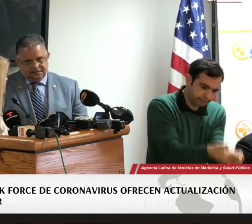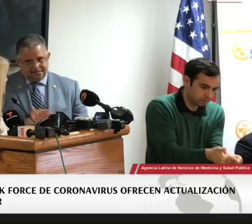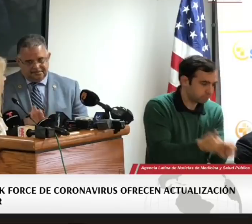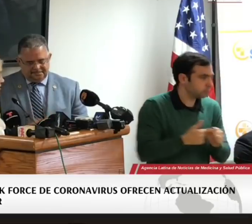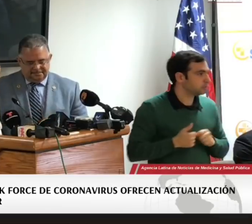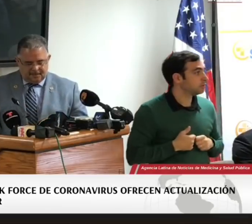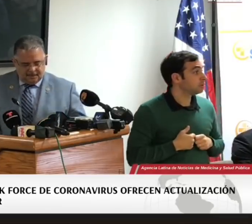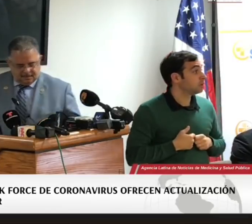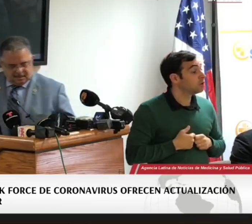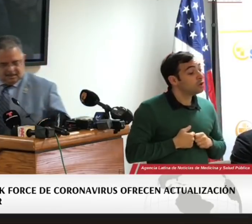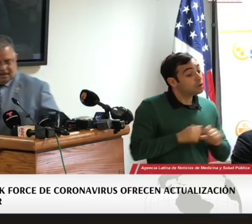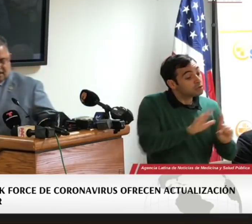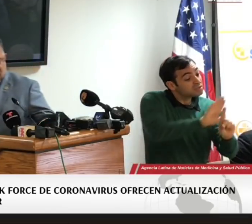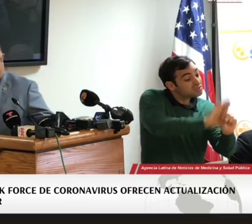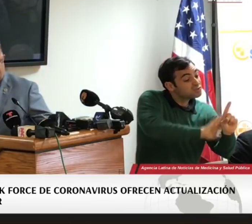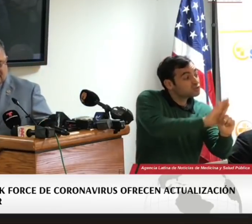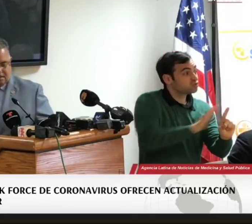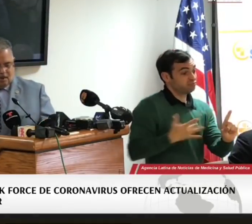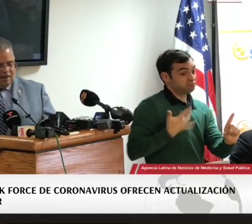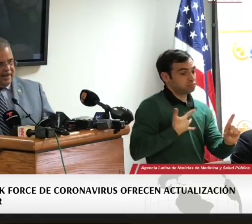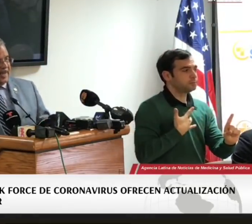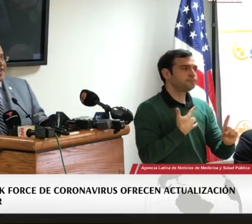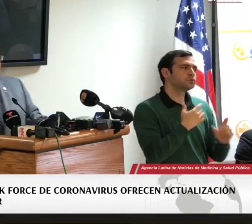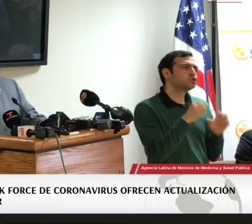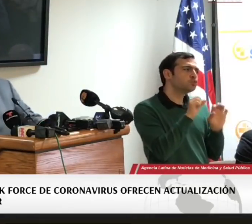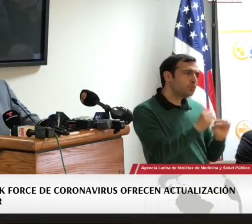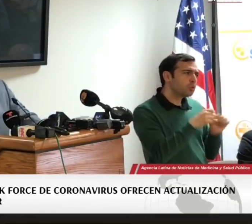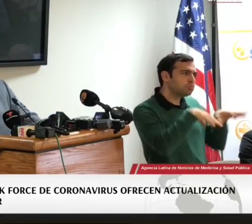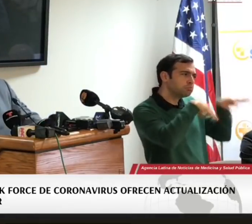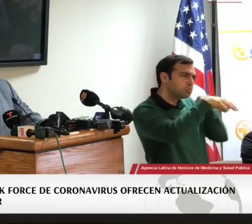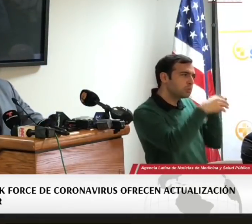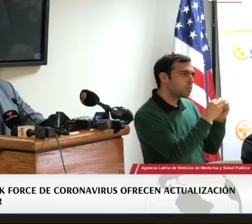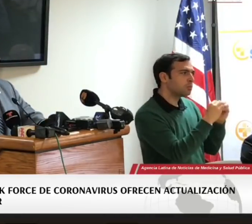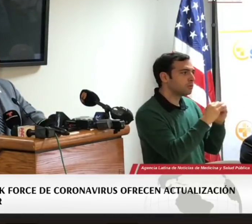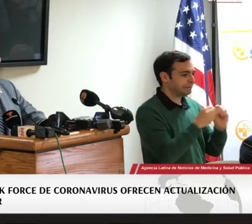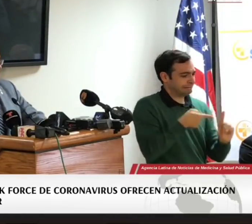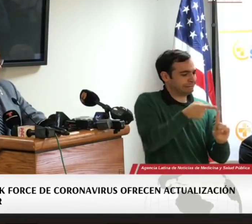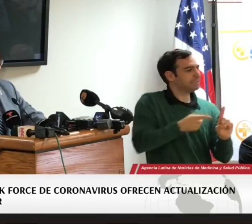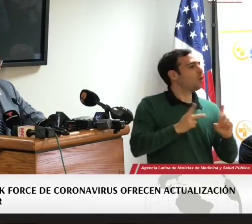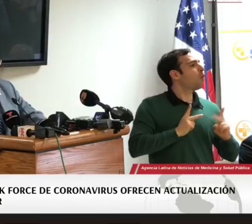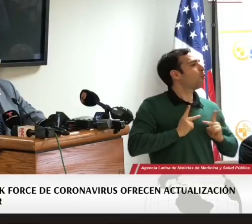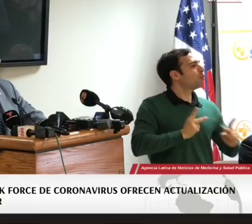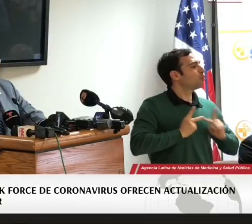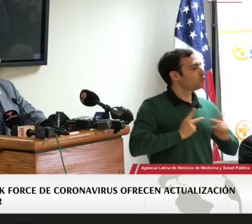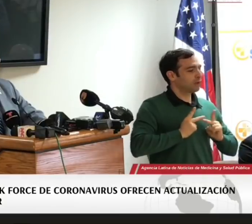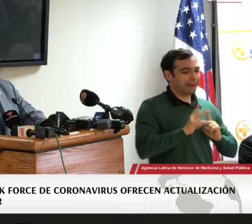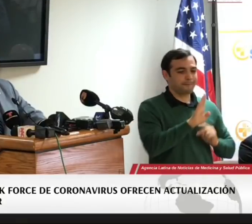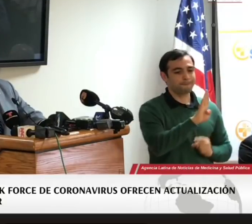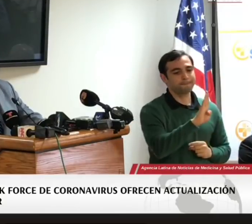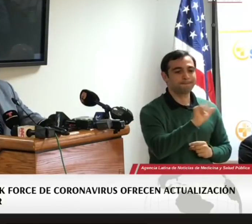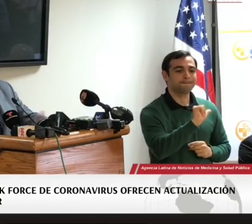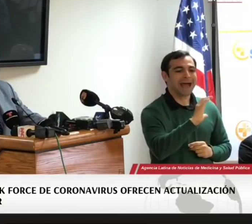condición de ella. Sí, yo puedo hablar un poco. Ella lo que tiene una pulmonía bacteriana.